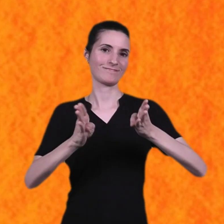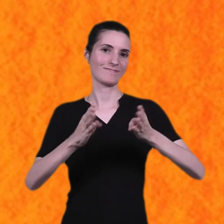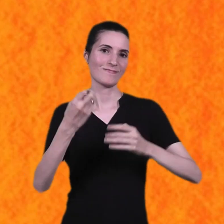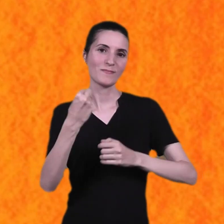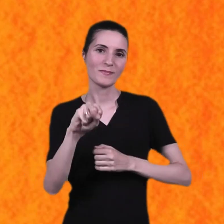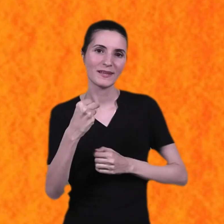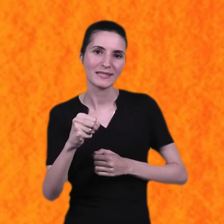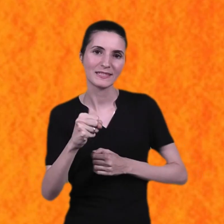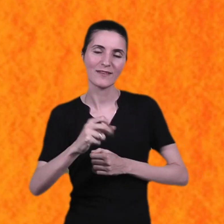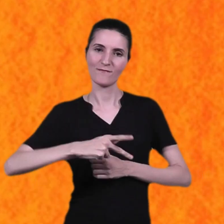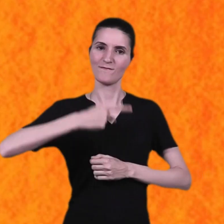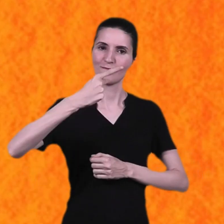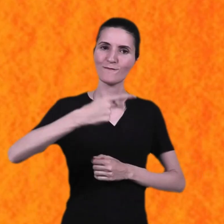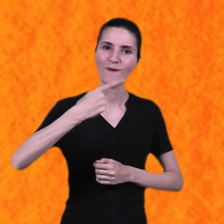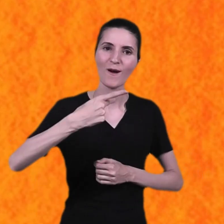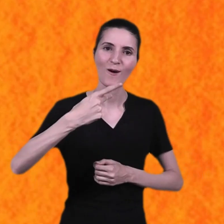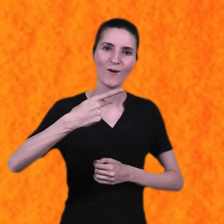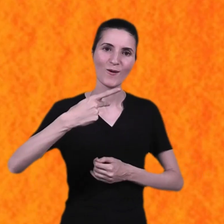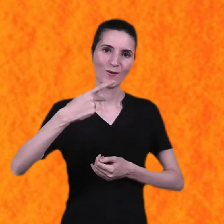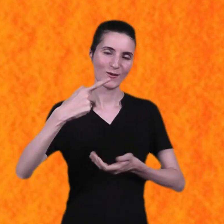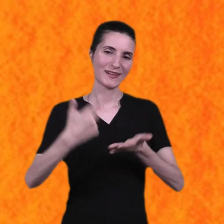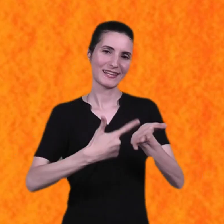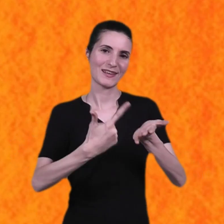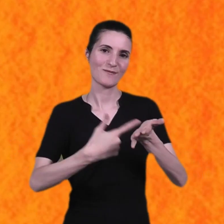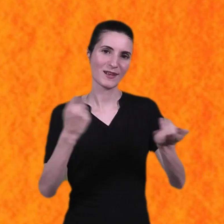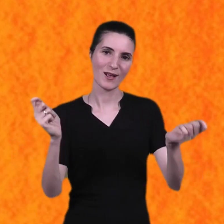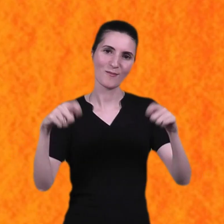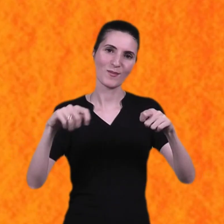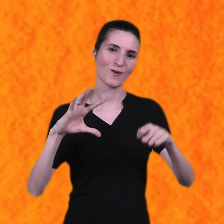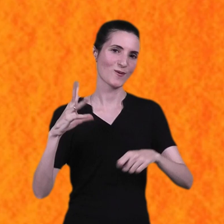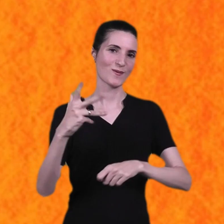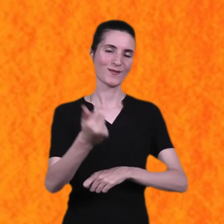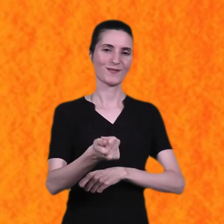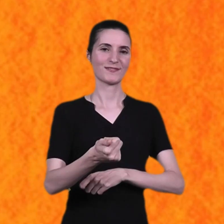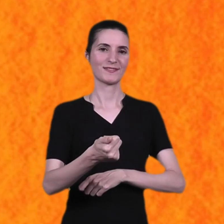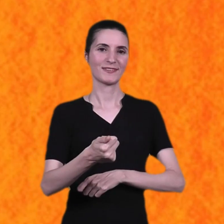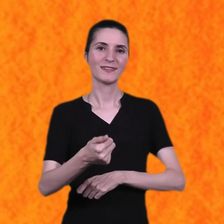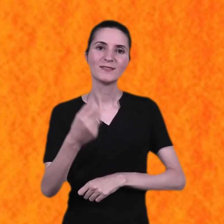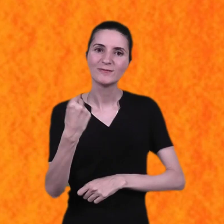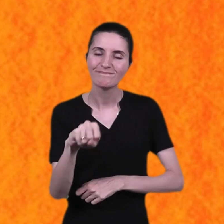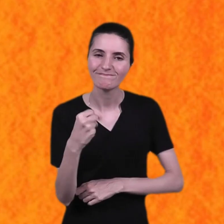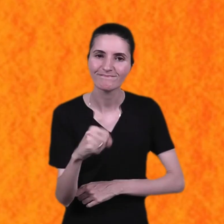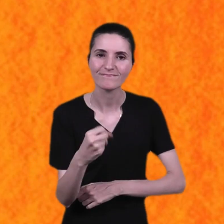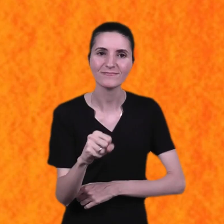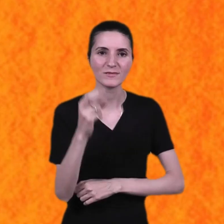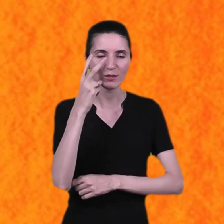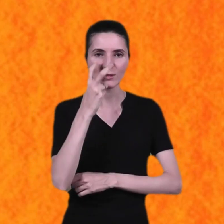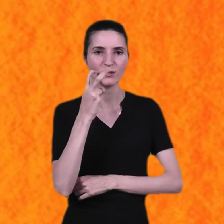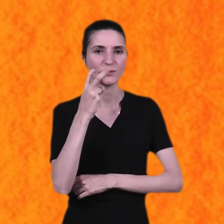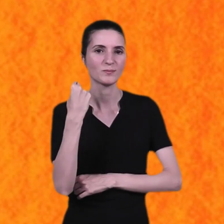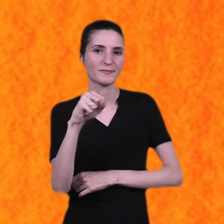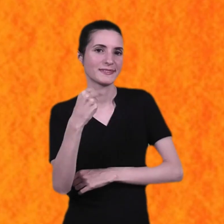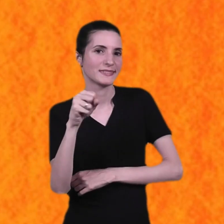acessibilidade, o que entre todas as aspas, a gente está inventando,